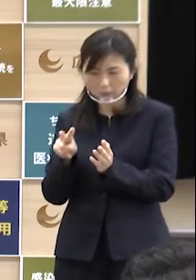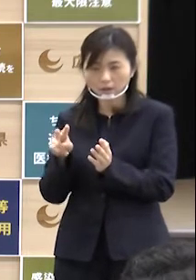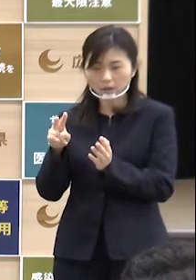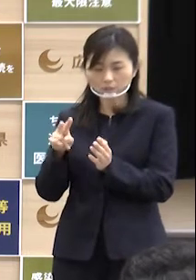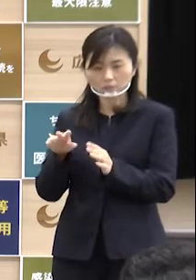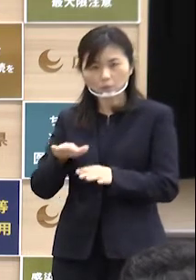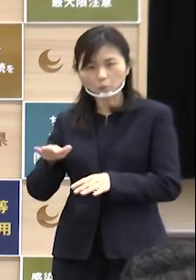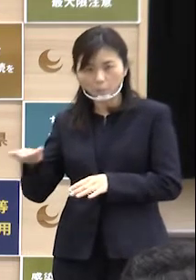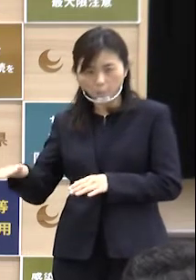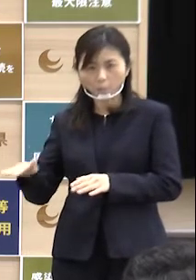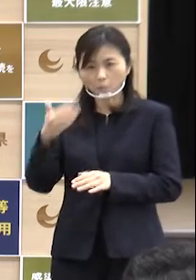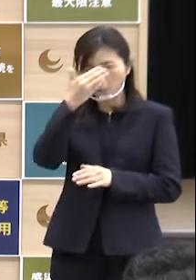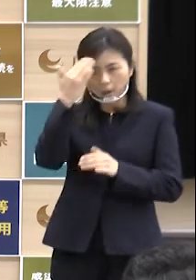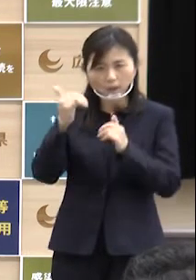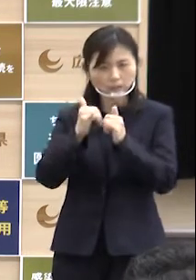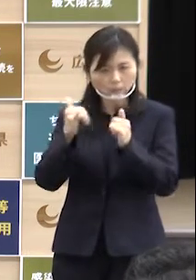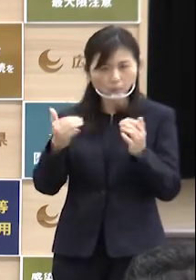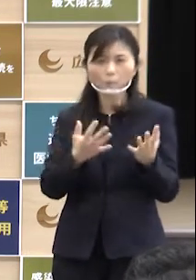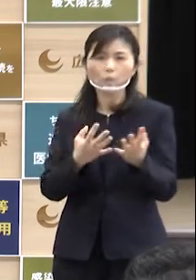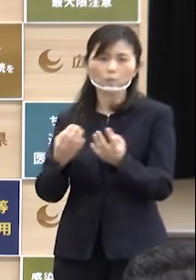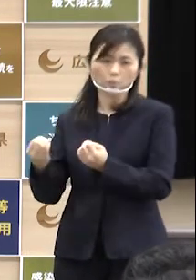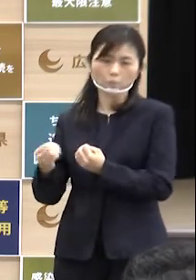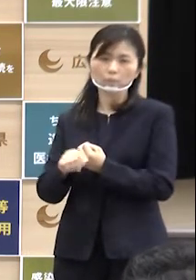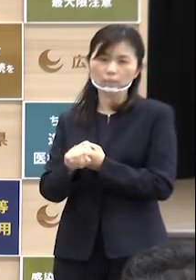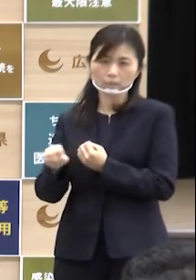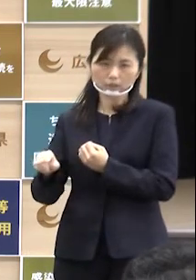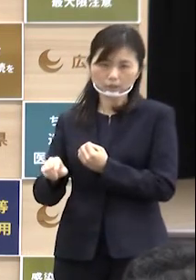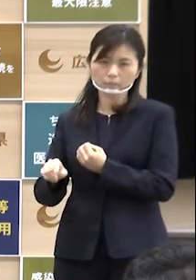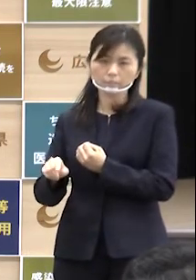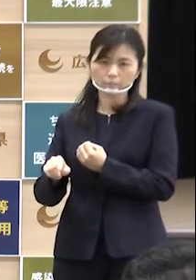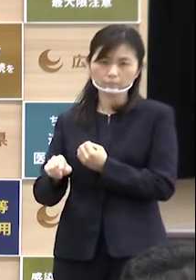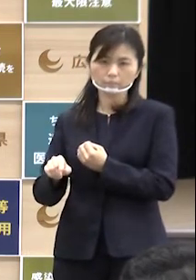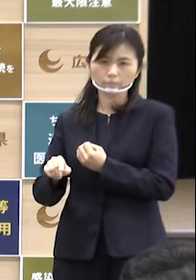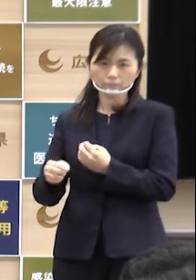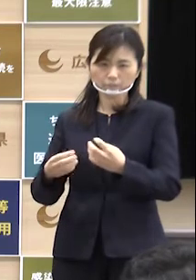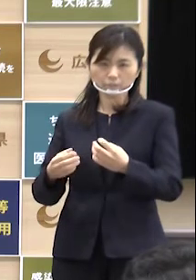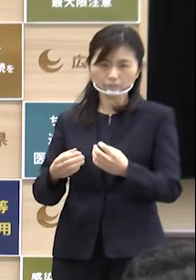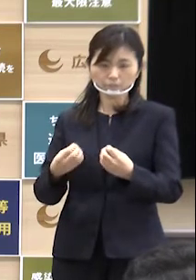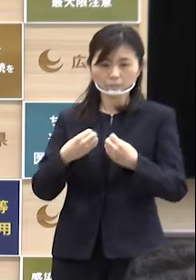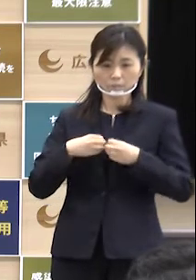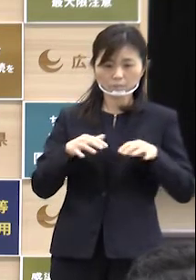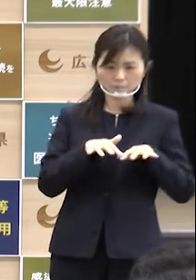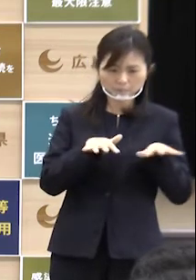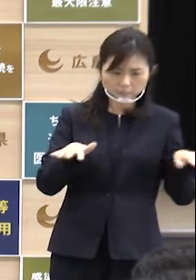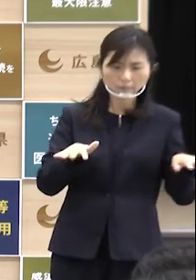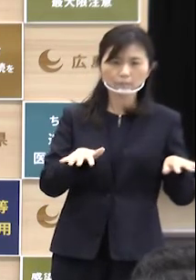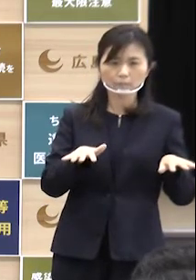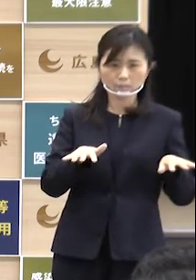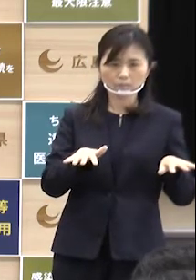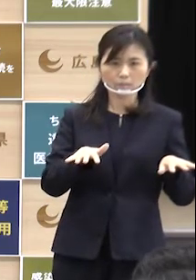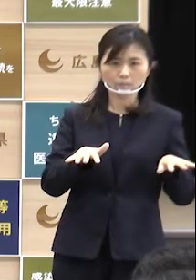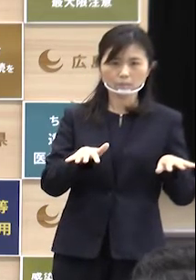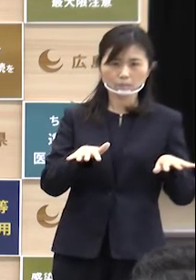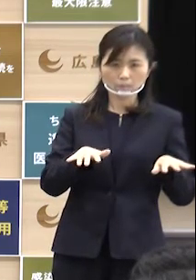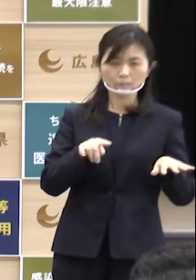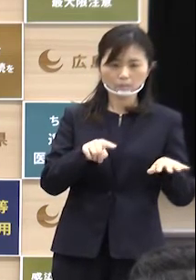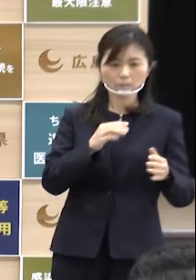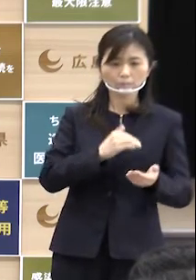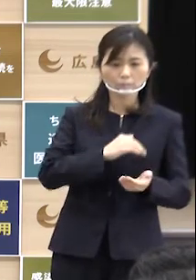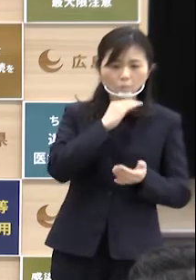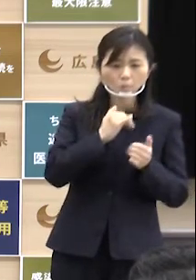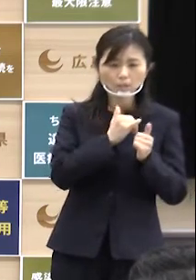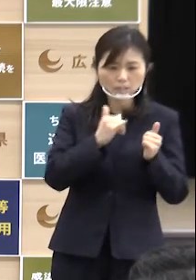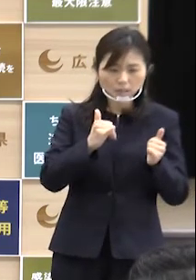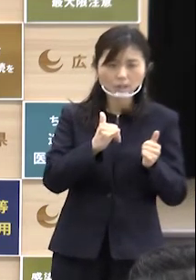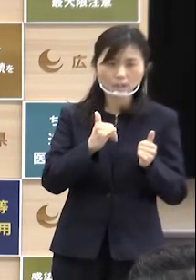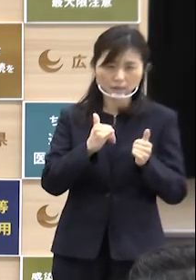若年層が多いんですが、感染拡大によって入院が必要となっている高齢者の